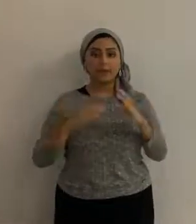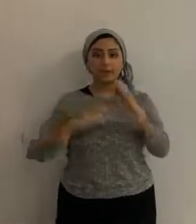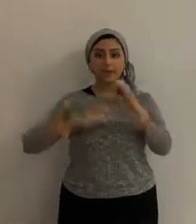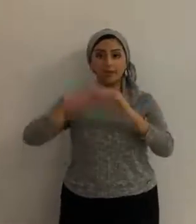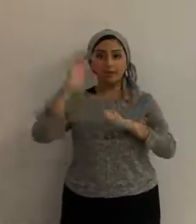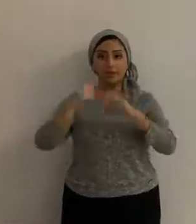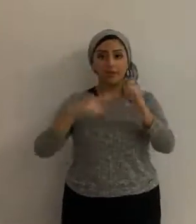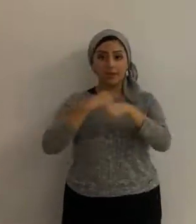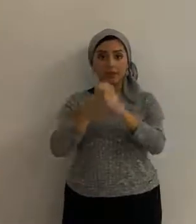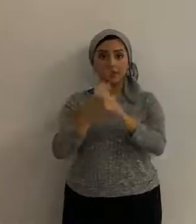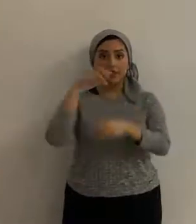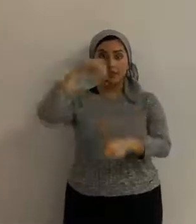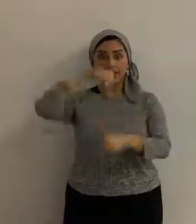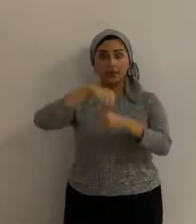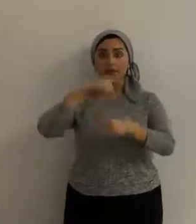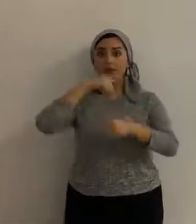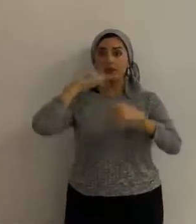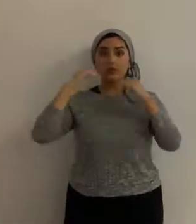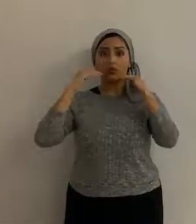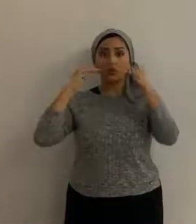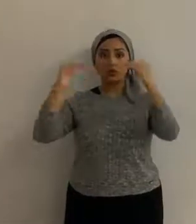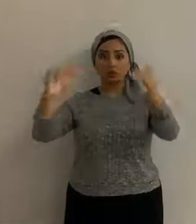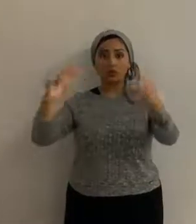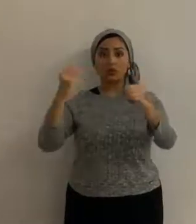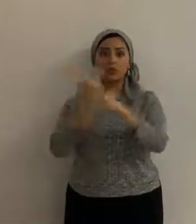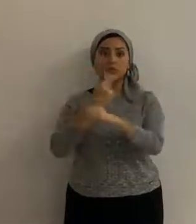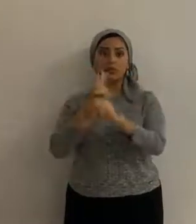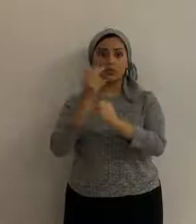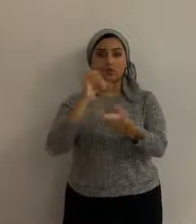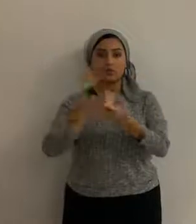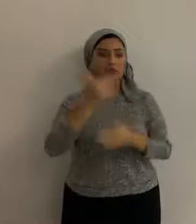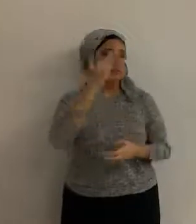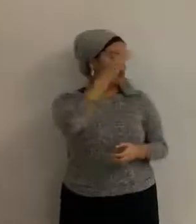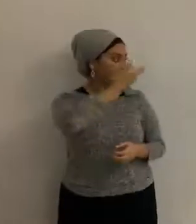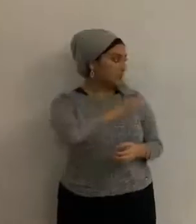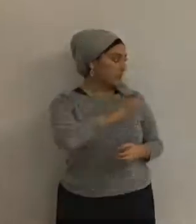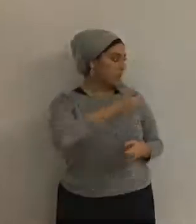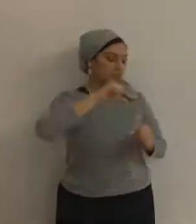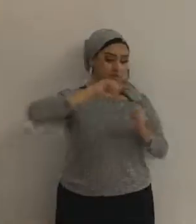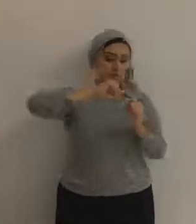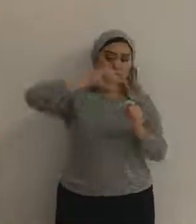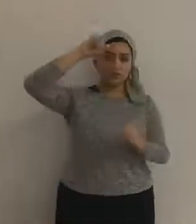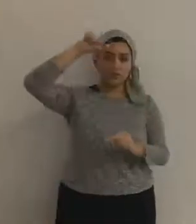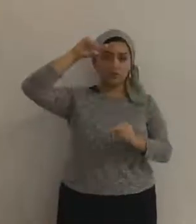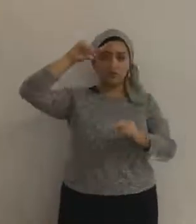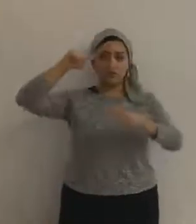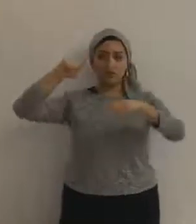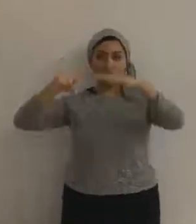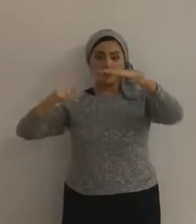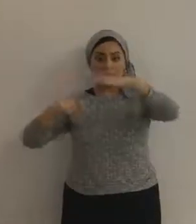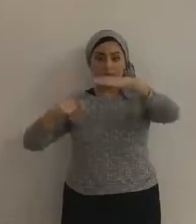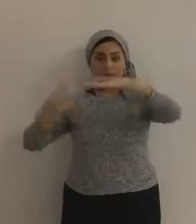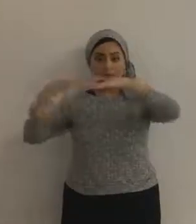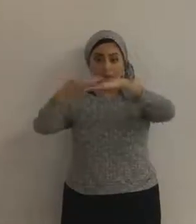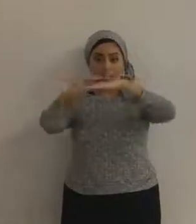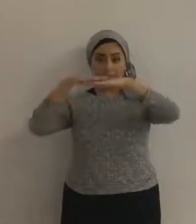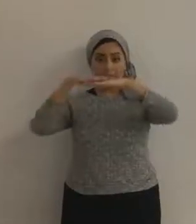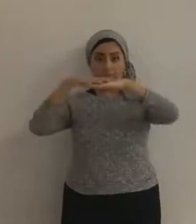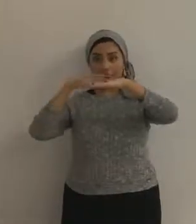hecho en el desierto tienen este sistema, pilotes. Entonces lo que hicieron, y ya lo vimos en las fotos, después de